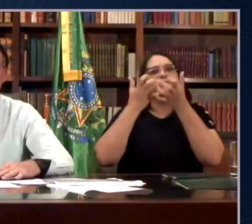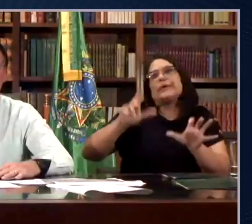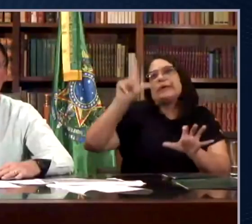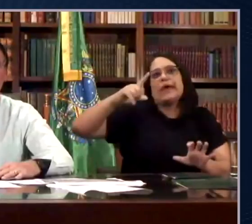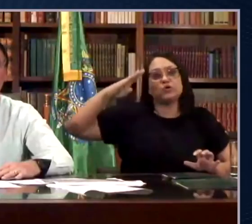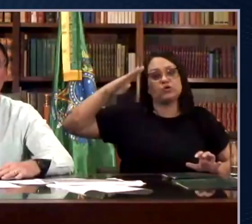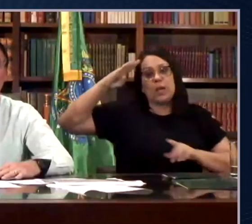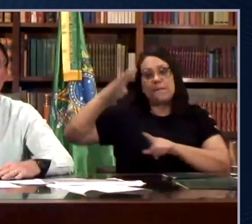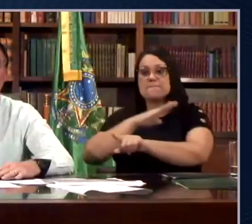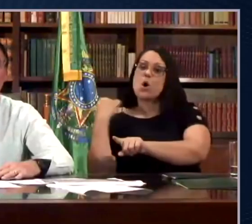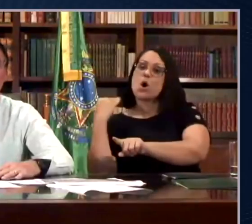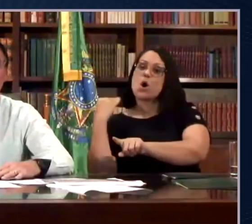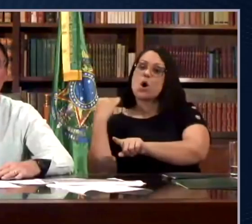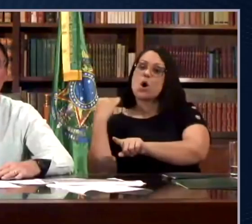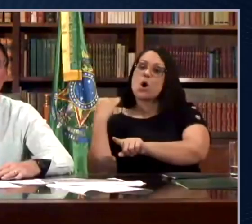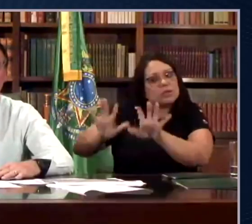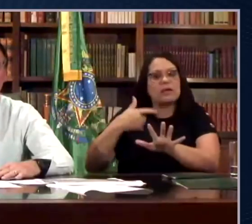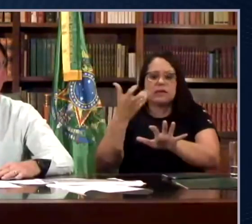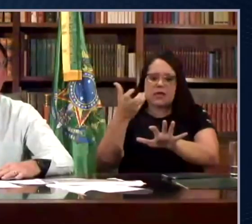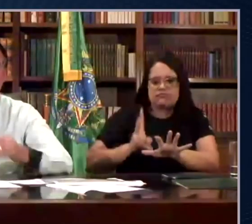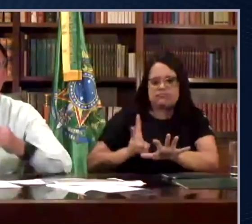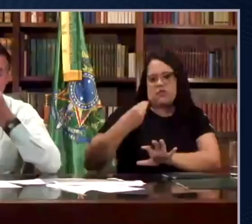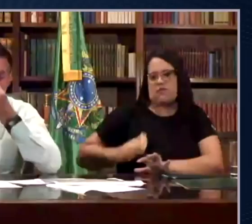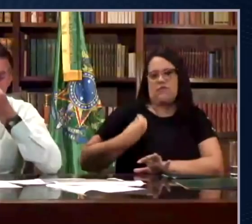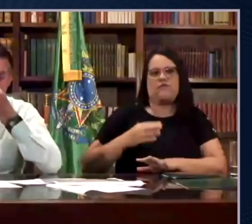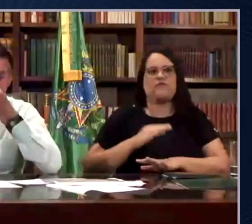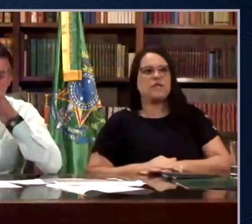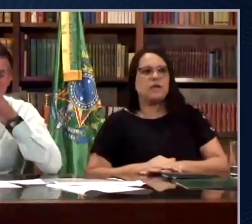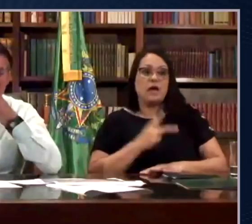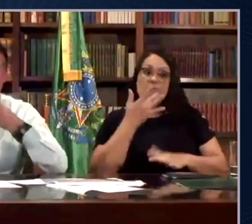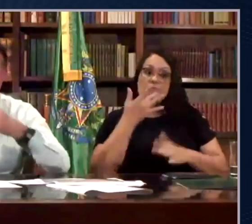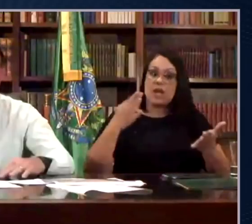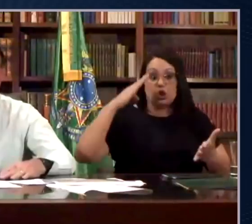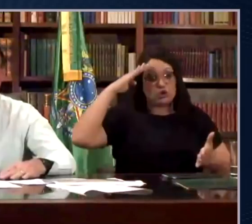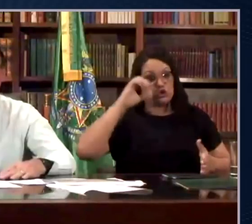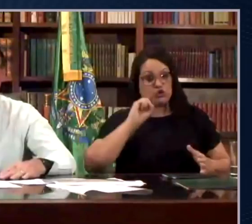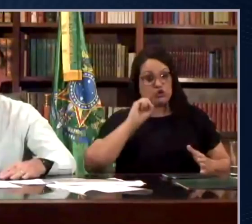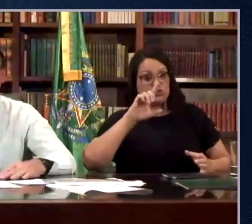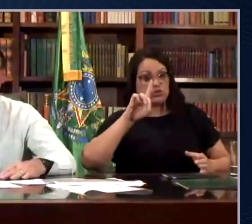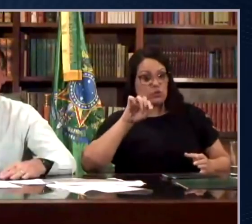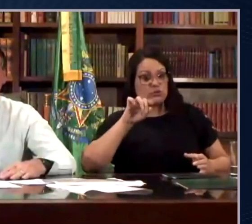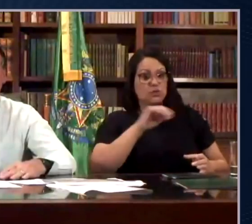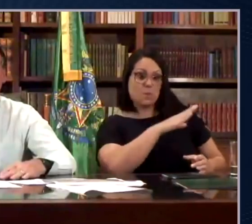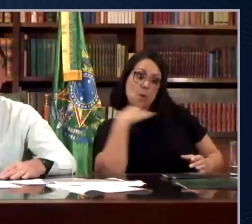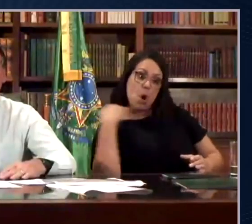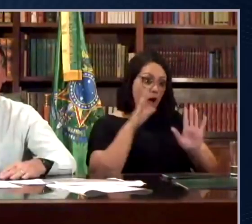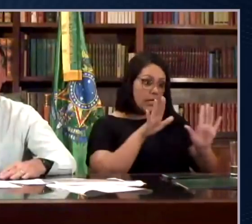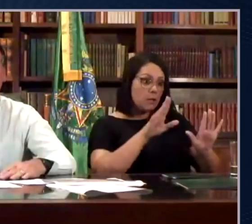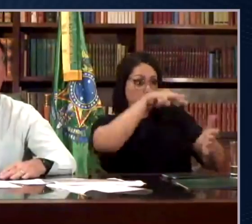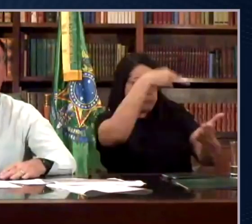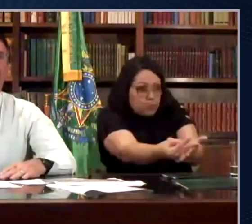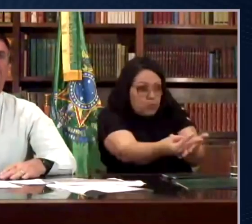para defendê-la, né? Aquela história de que soldado que dá bobeira em pico da montanha vira monumento. Mas me disseram que o senhor